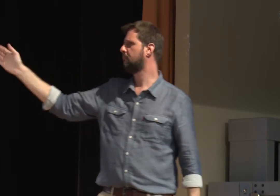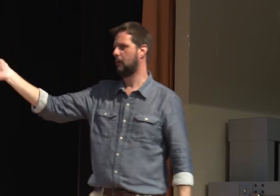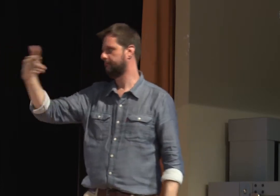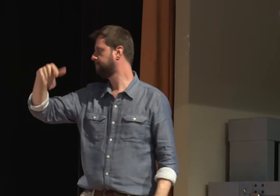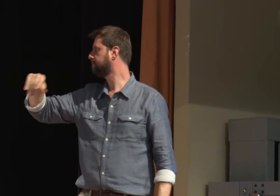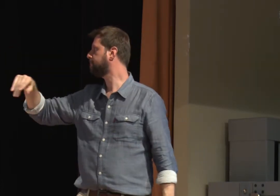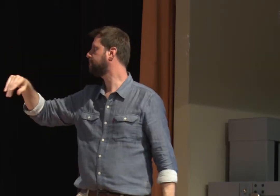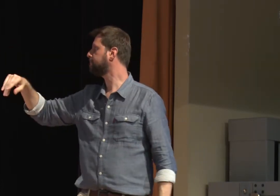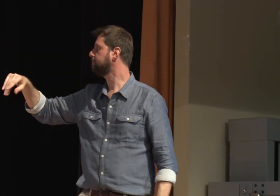isso.